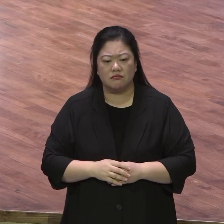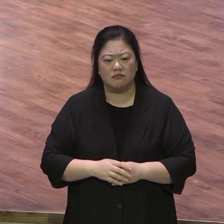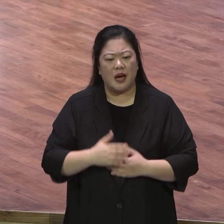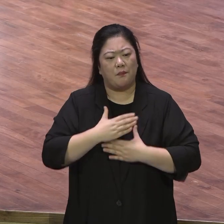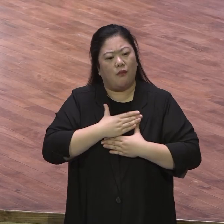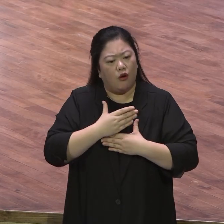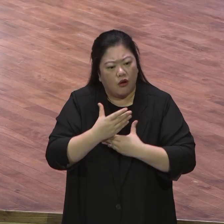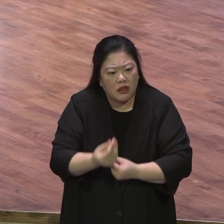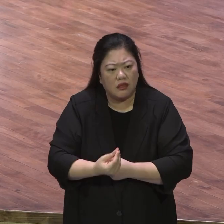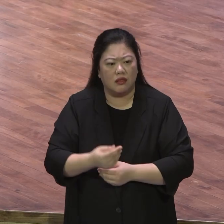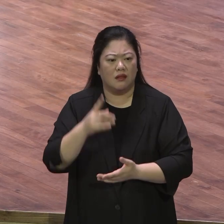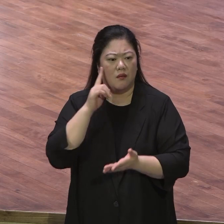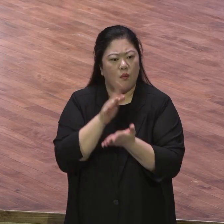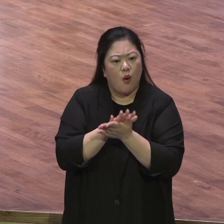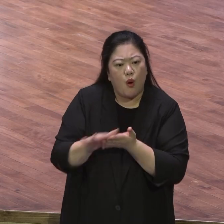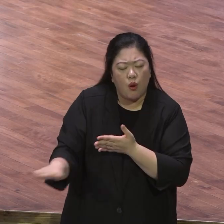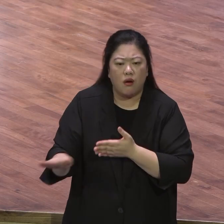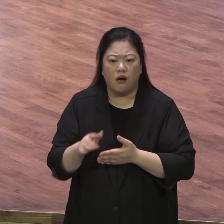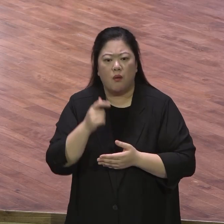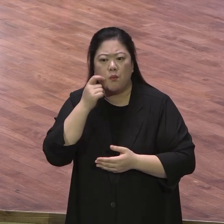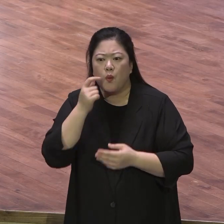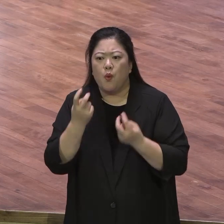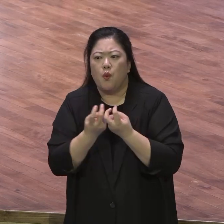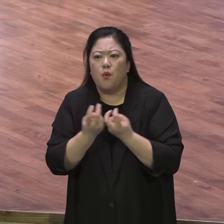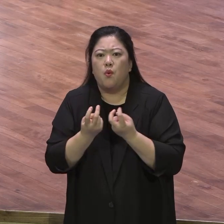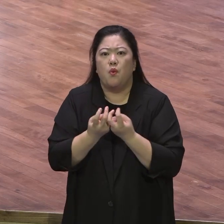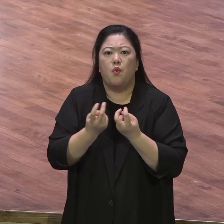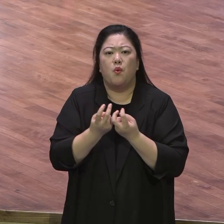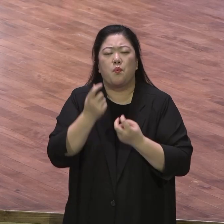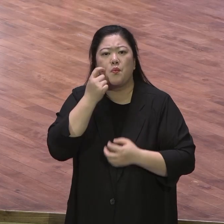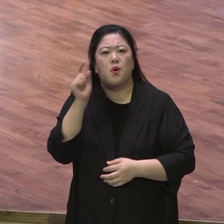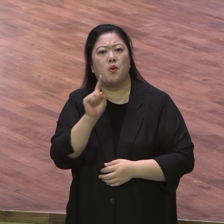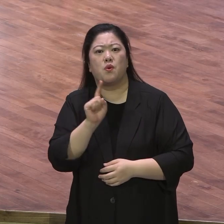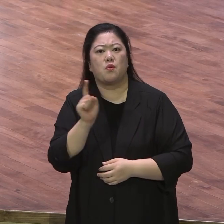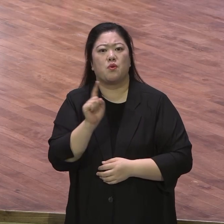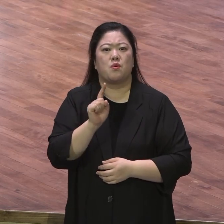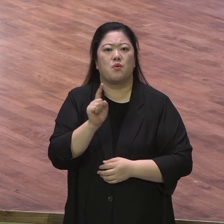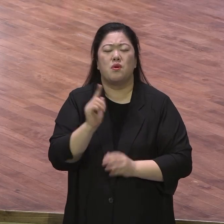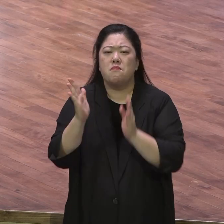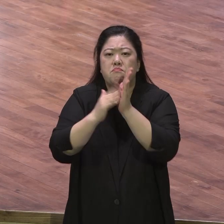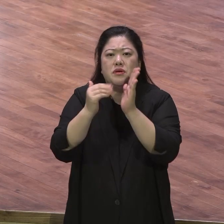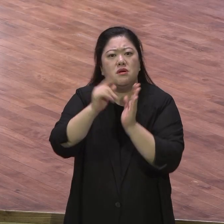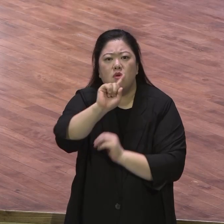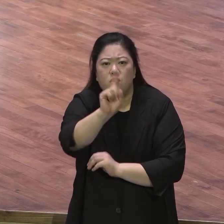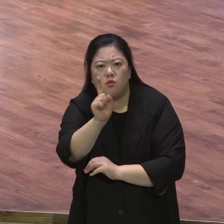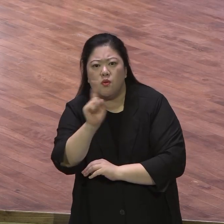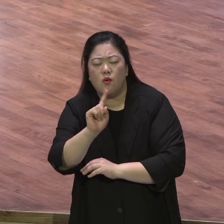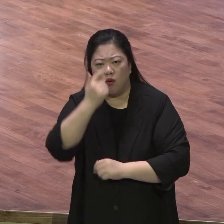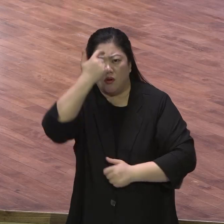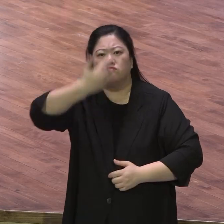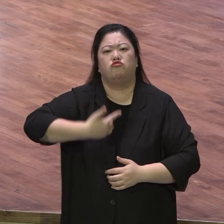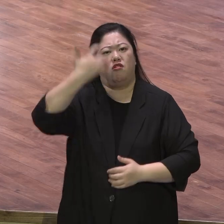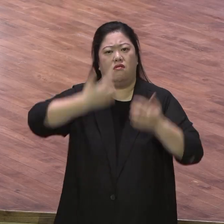누리는 삶을 살 수 있느냐 뭔가 특별히 숨겨진 비밀이 있는 거 아닌가